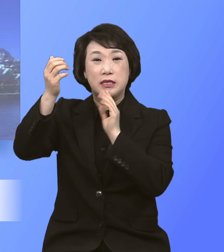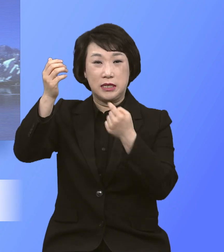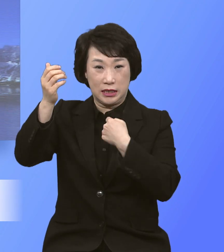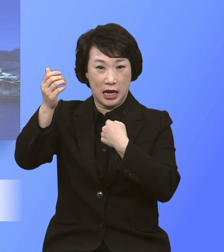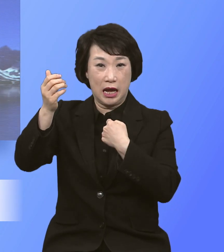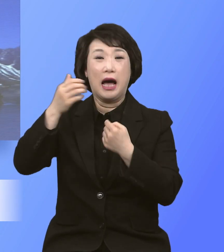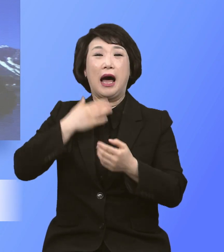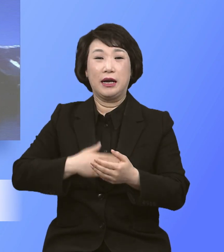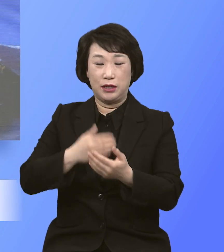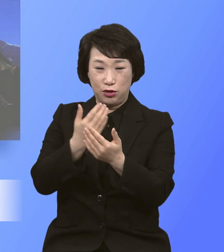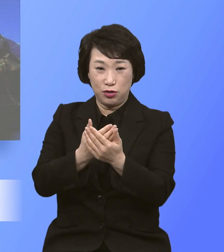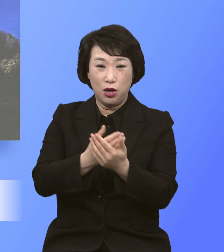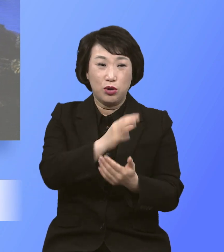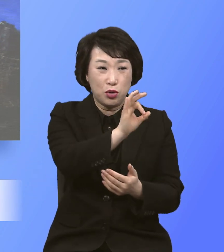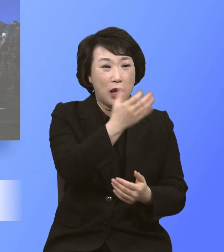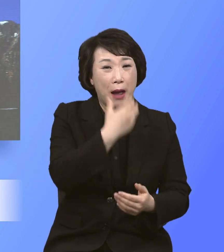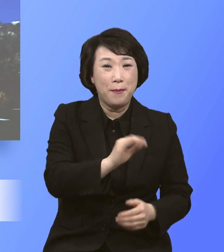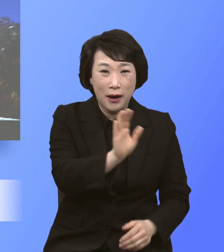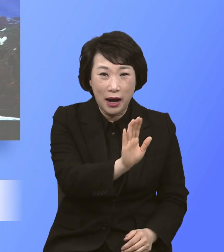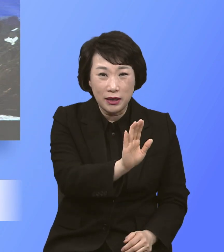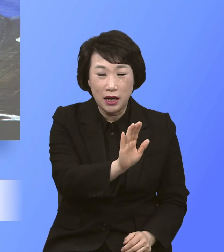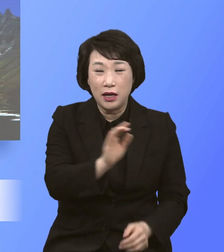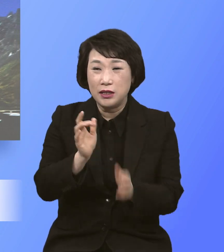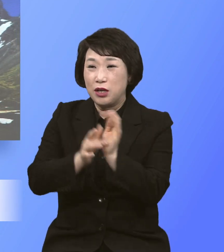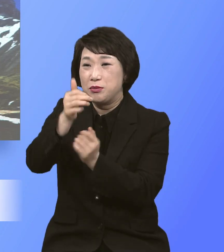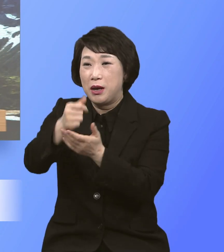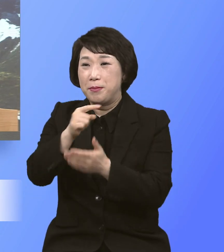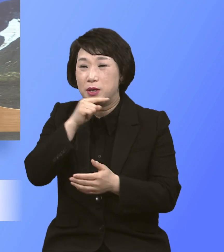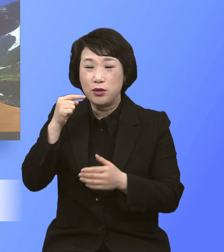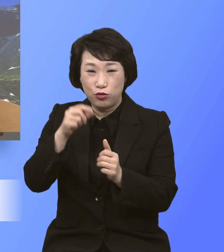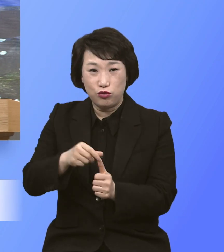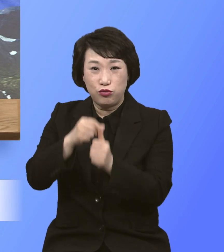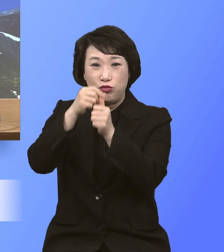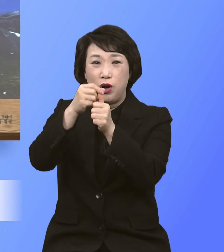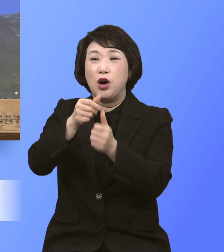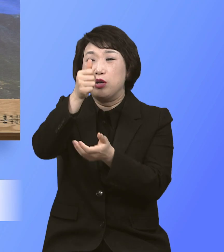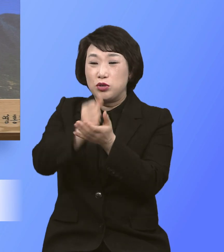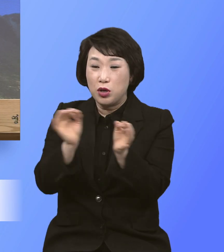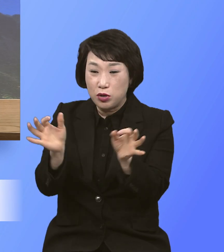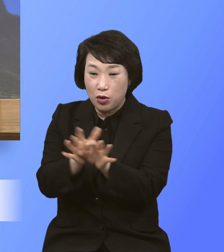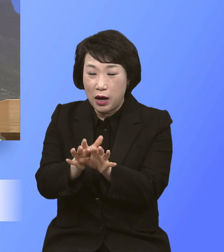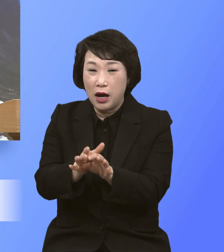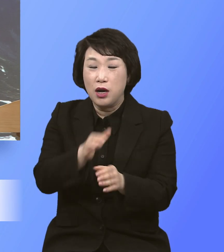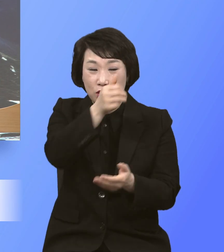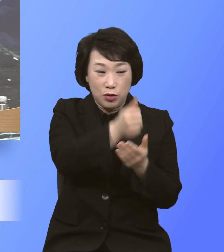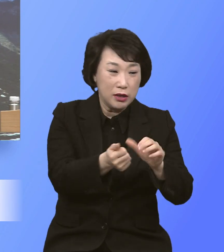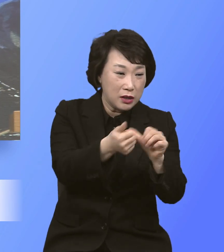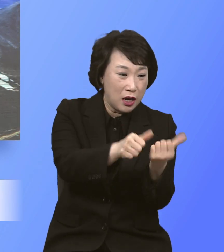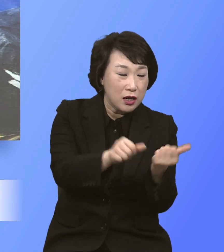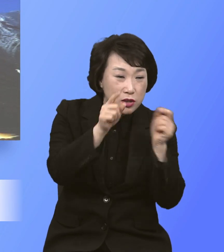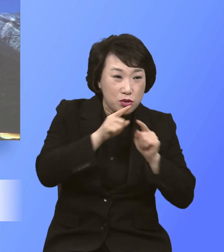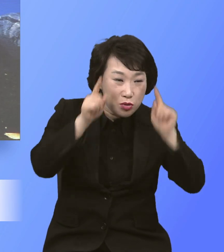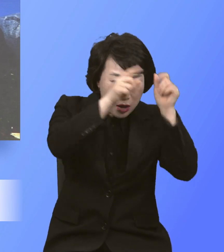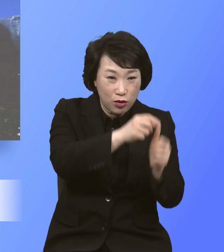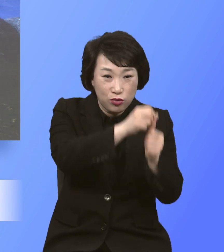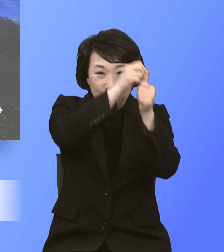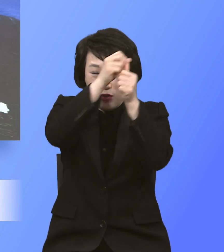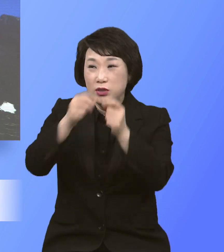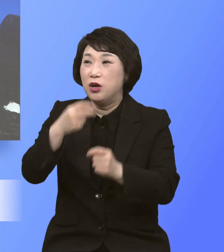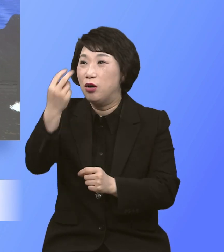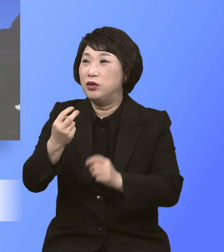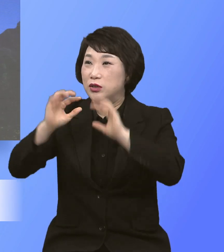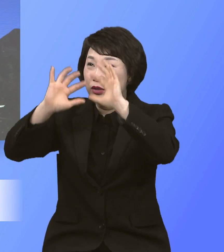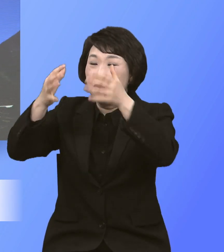하옵소서. 돈이 행복이 아니라 예수 피로 구원받은 속죄의 죄와 사망과 지옥에서 구원받아